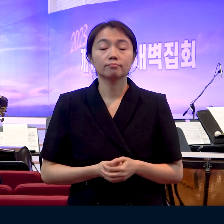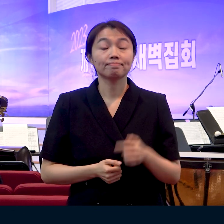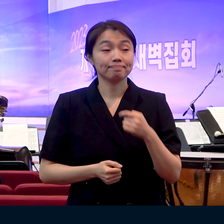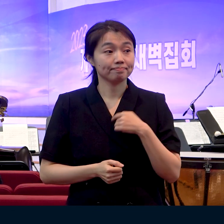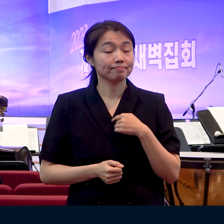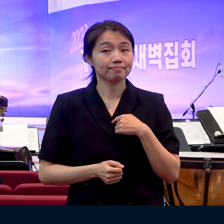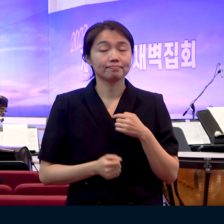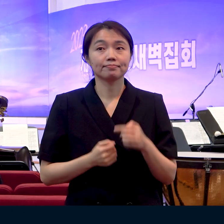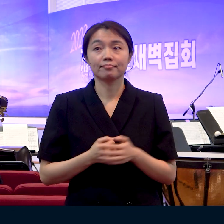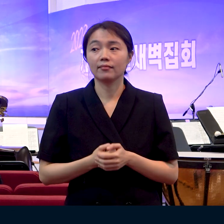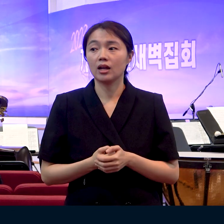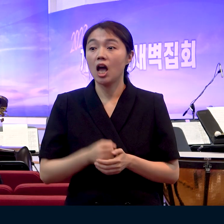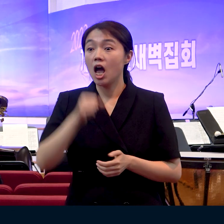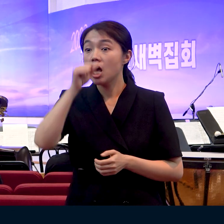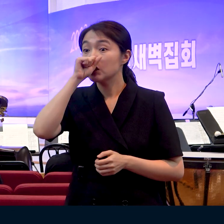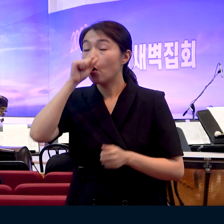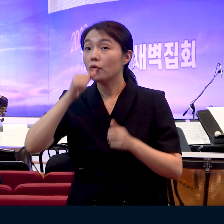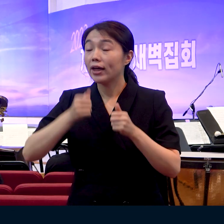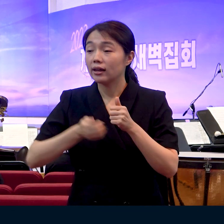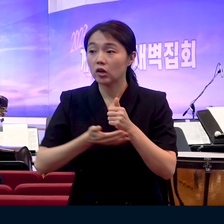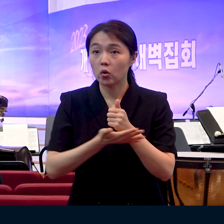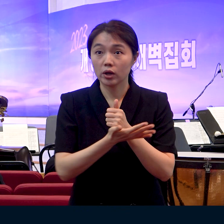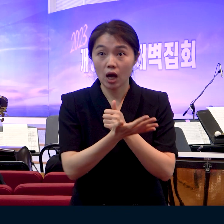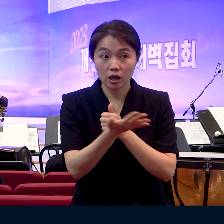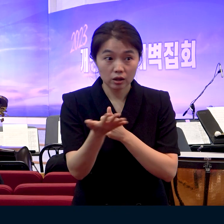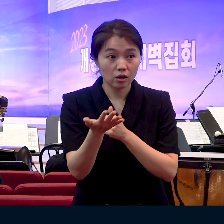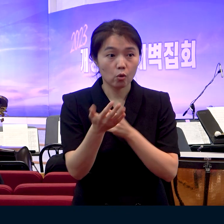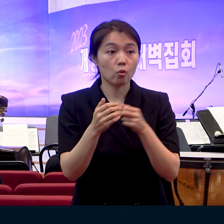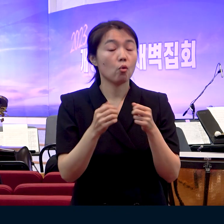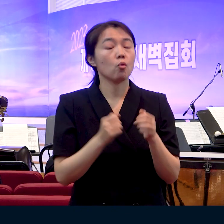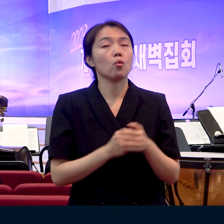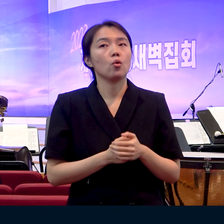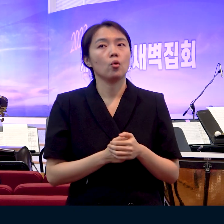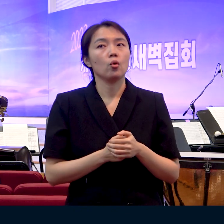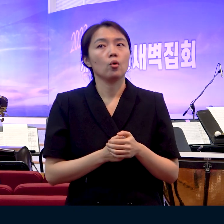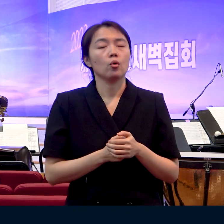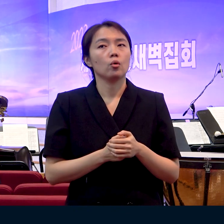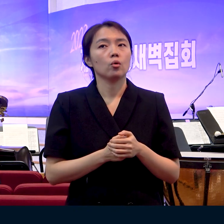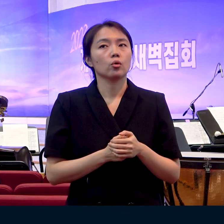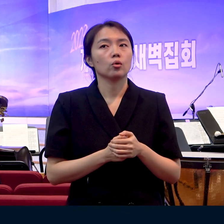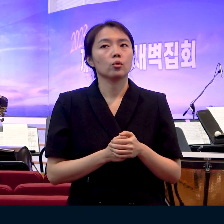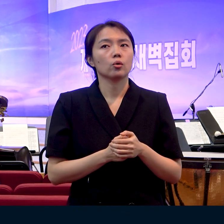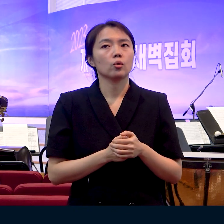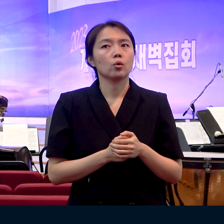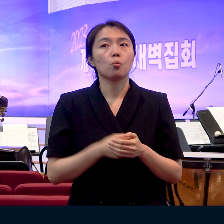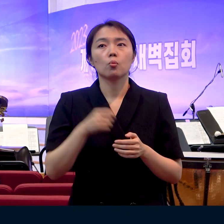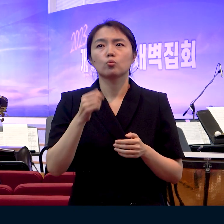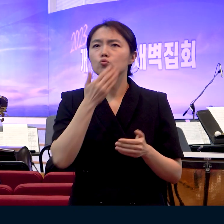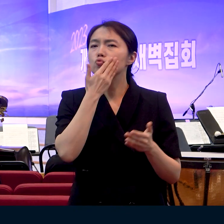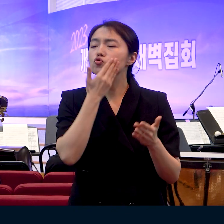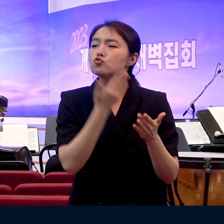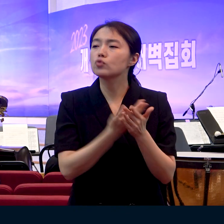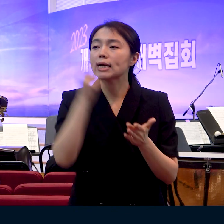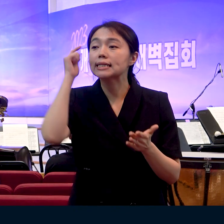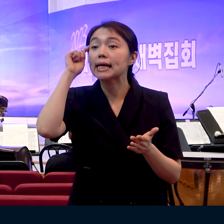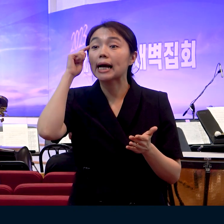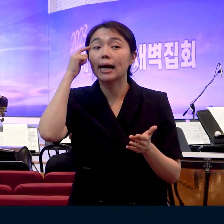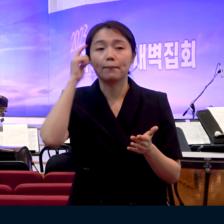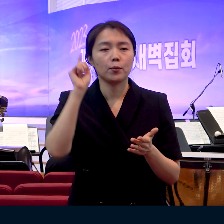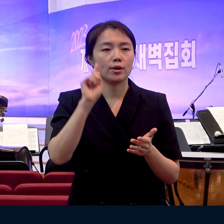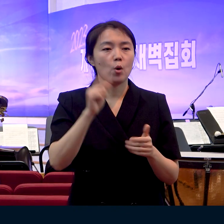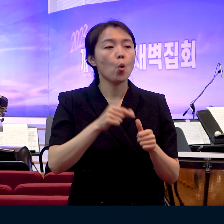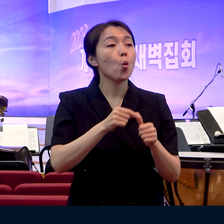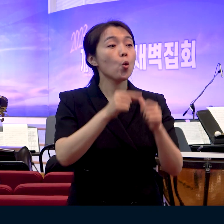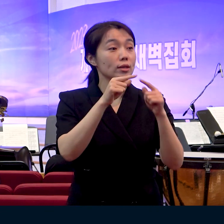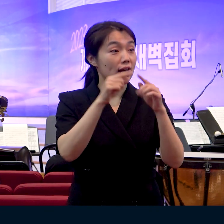저는 선한 영향력으로 이런 면에서 또한 중요한 것이 바로 우리 호산나 복지재단이라고